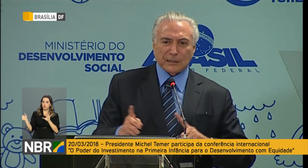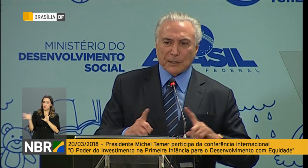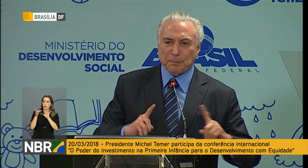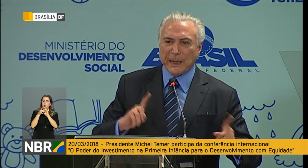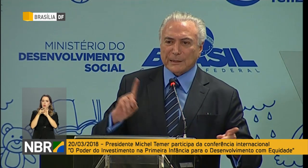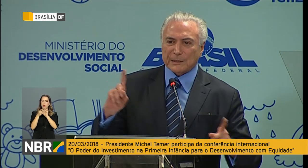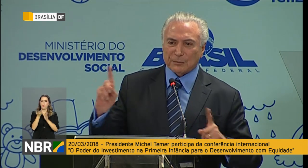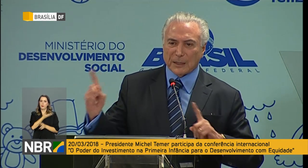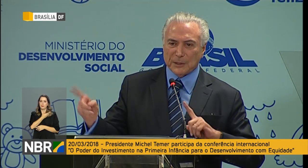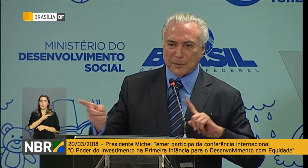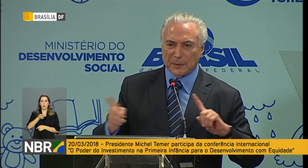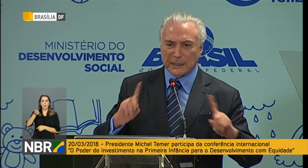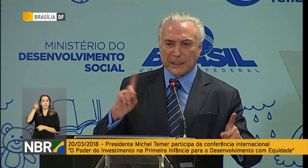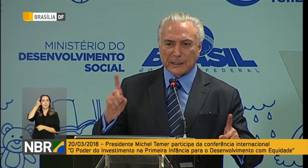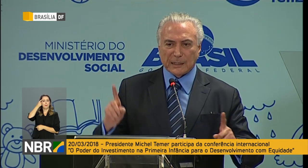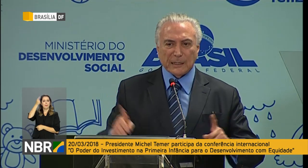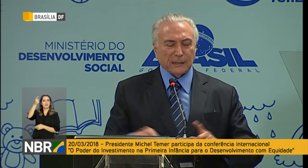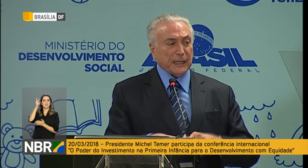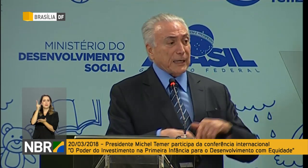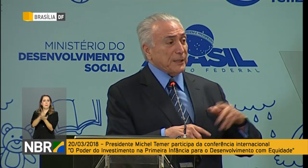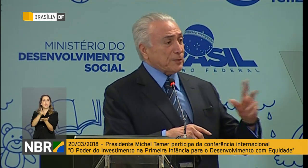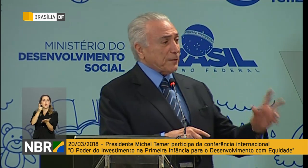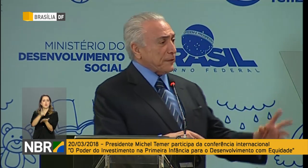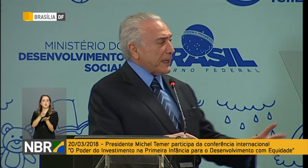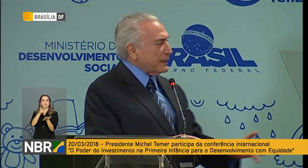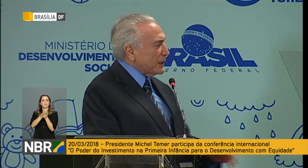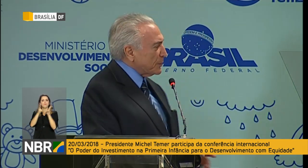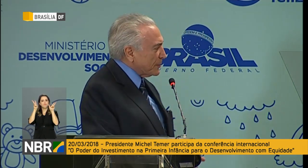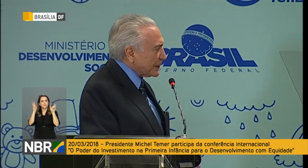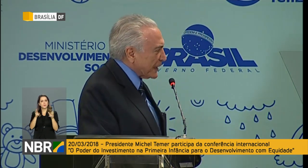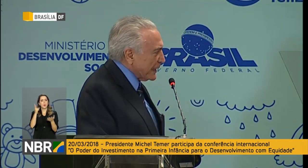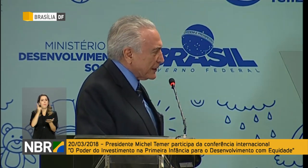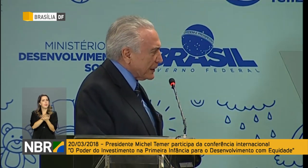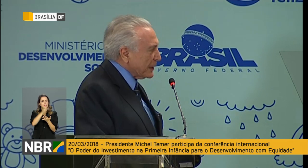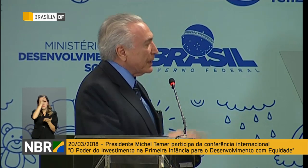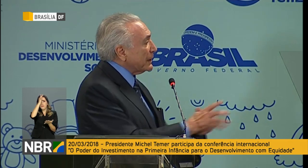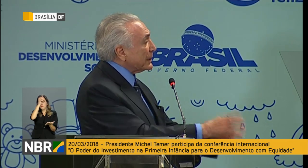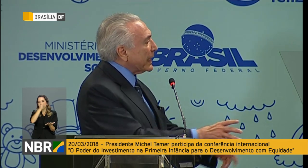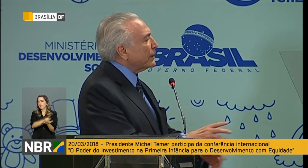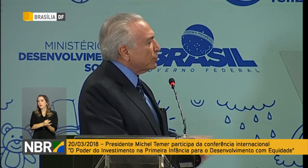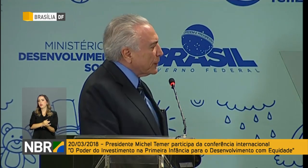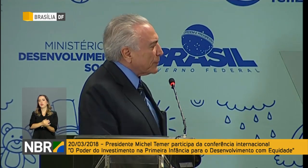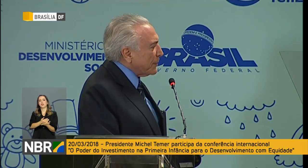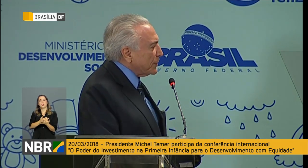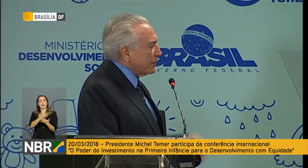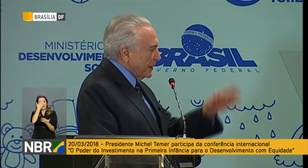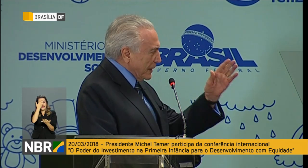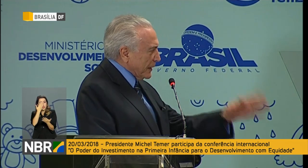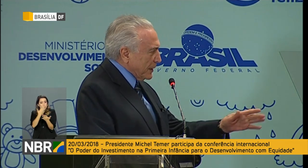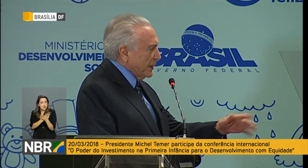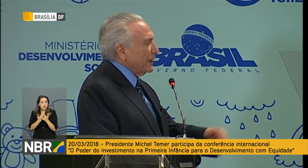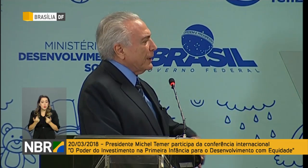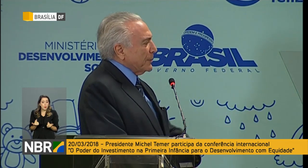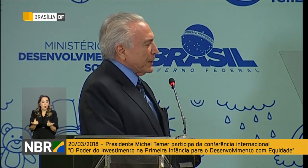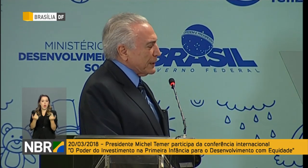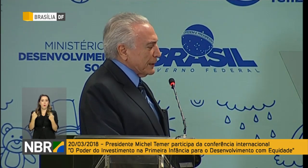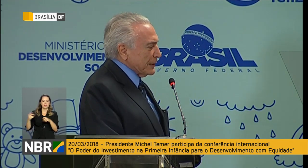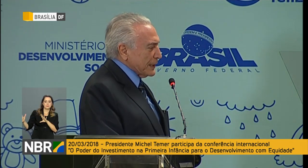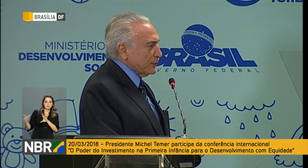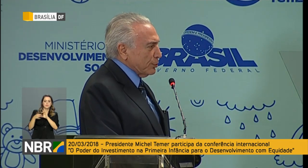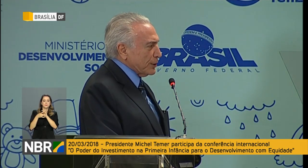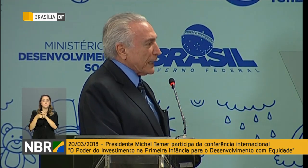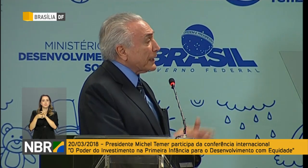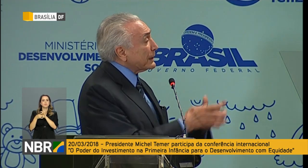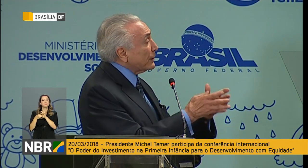entre aqueles que pensam da mesma maneira, têm a mesma fé, têm as mesmas crenças e seguem no mesmo caminho. Aqui,